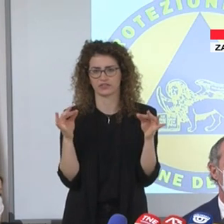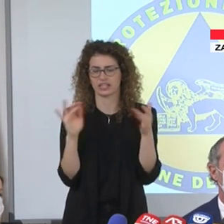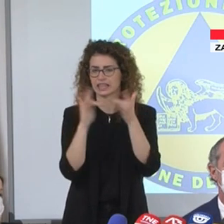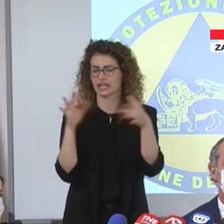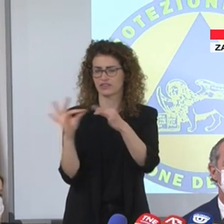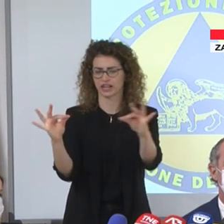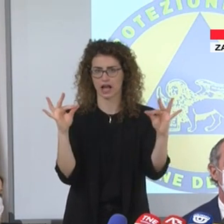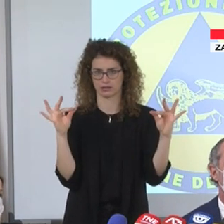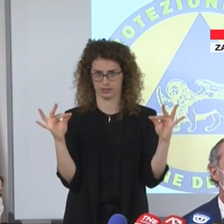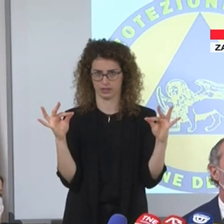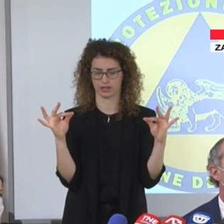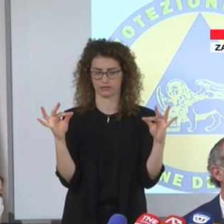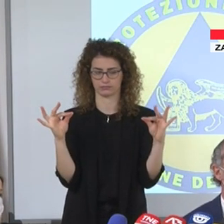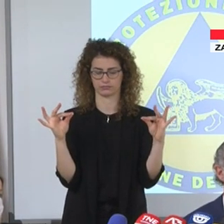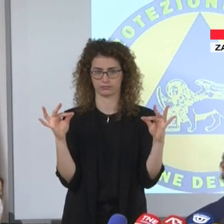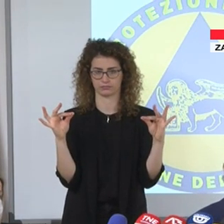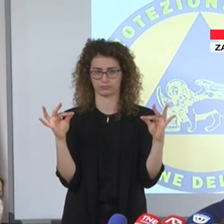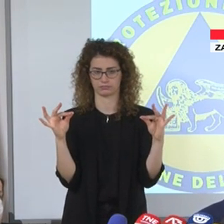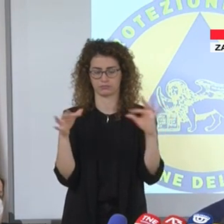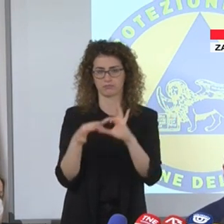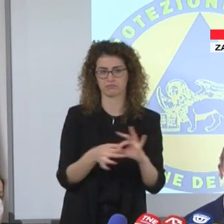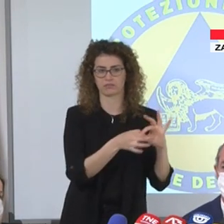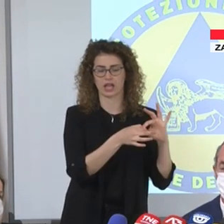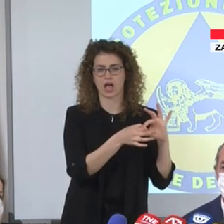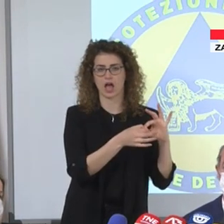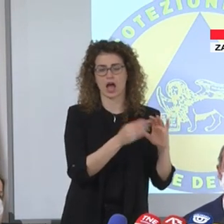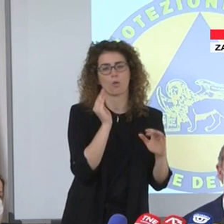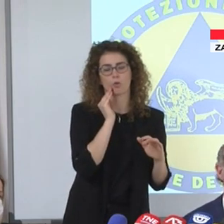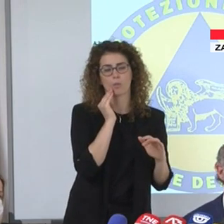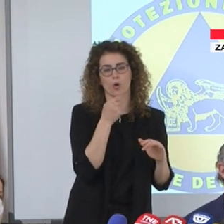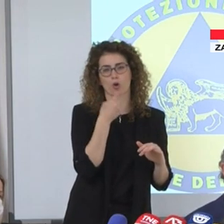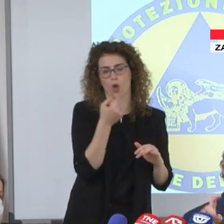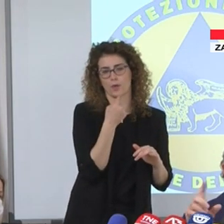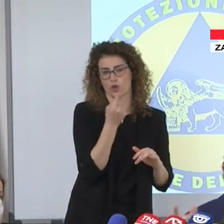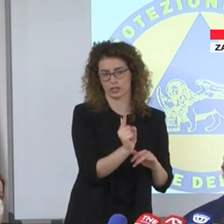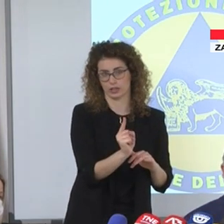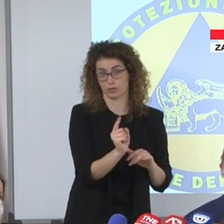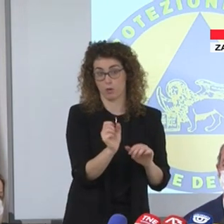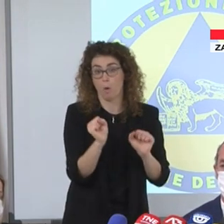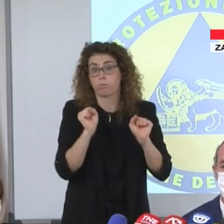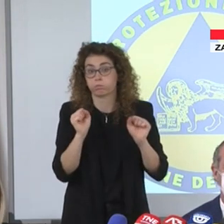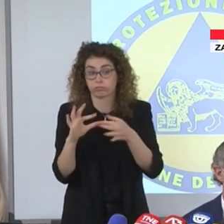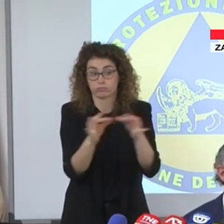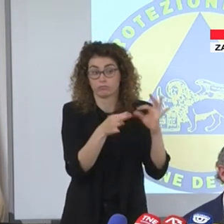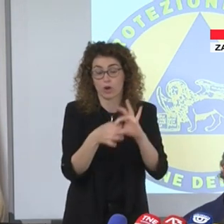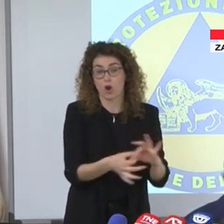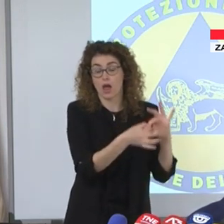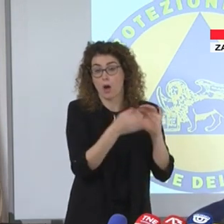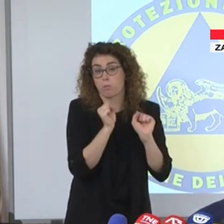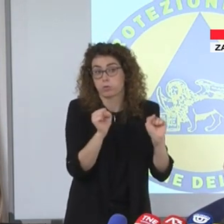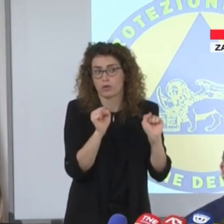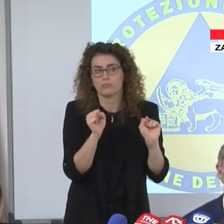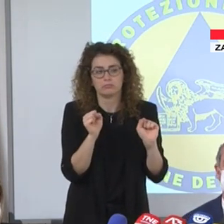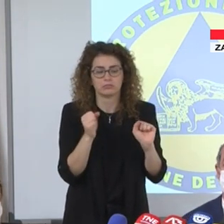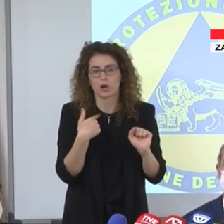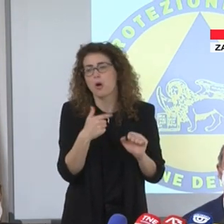su internet, riconducibile a un signore che non cito, riconducibile forse a un signore che, non, che dopo magari